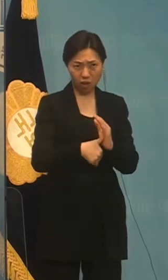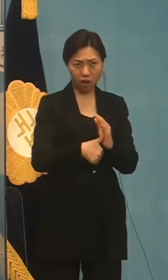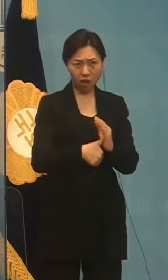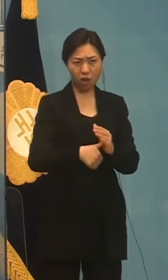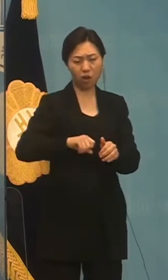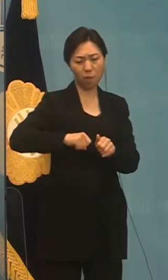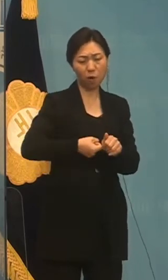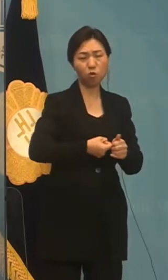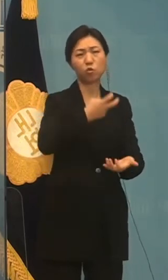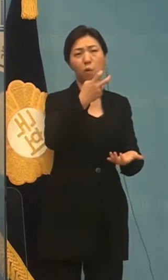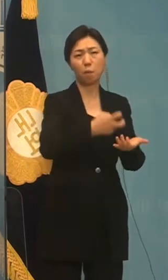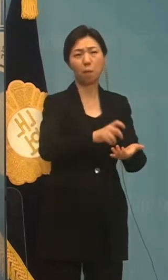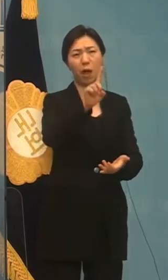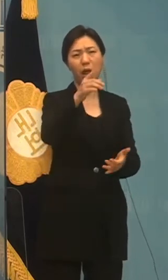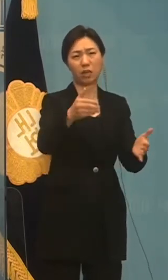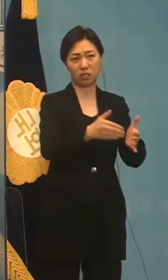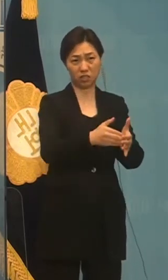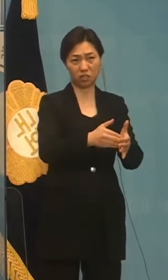점입니다.